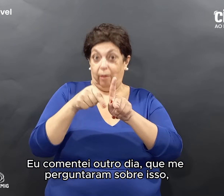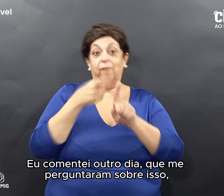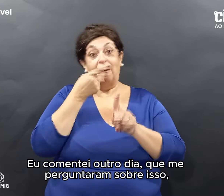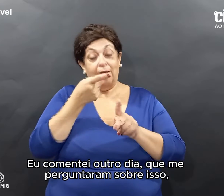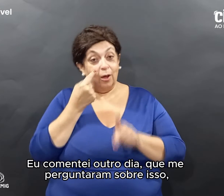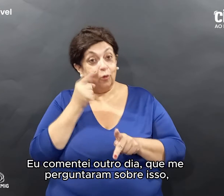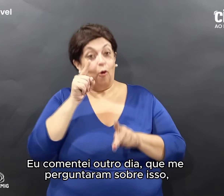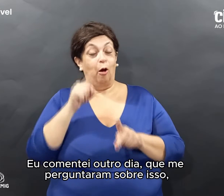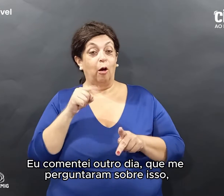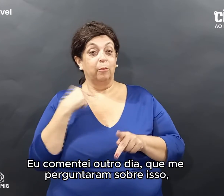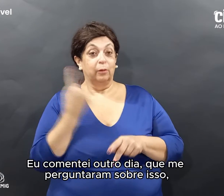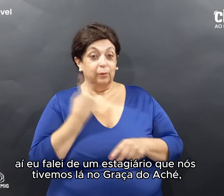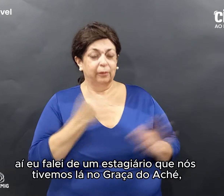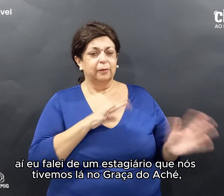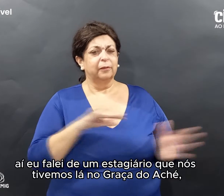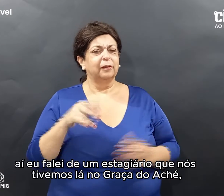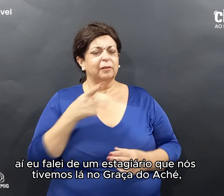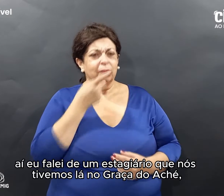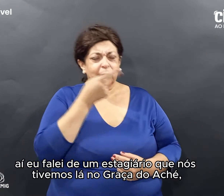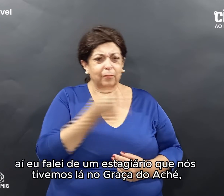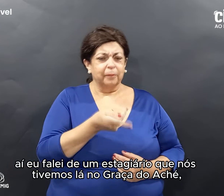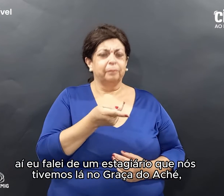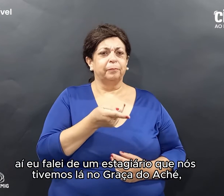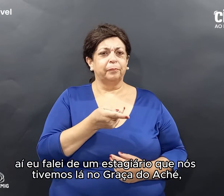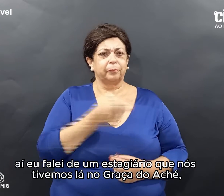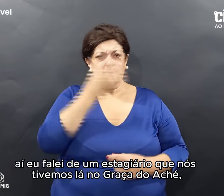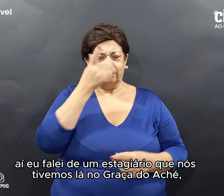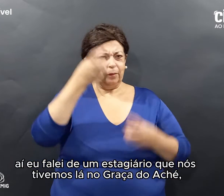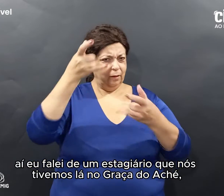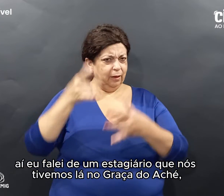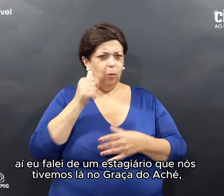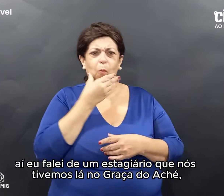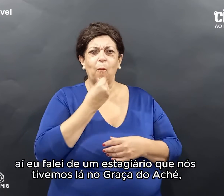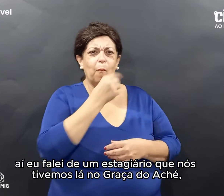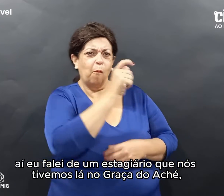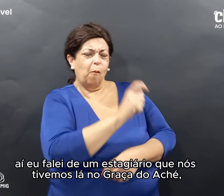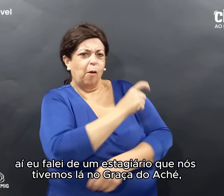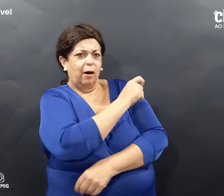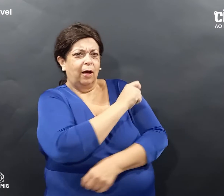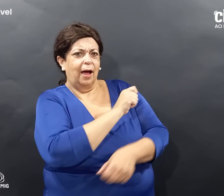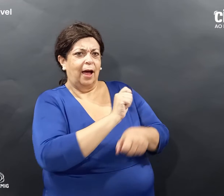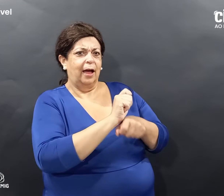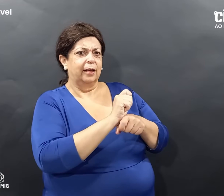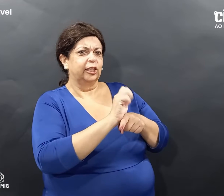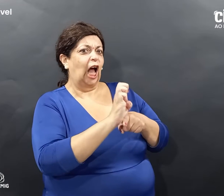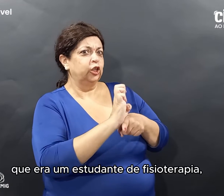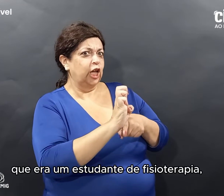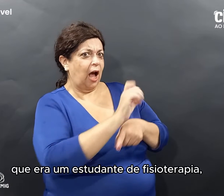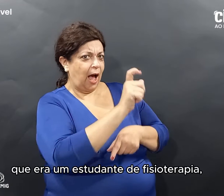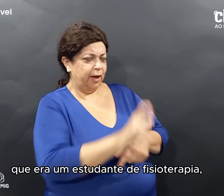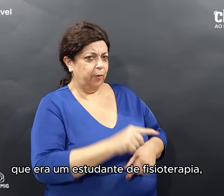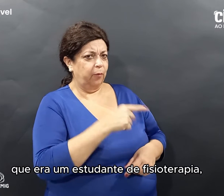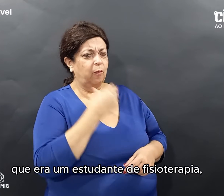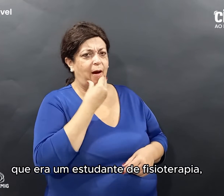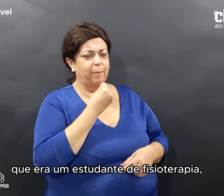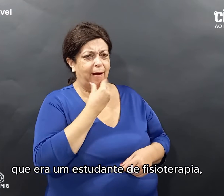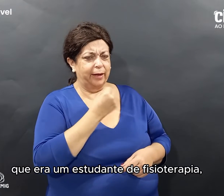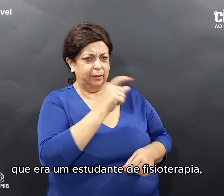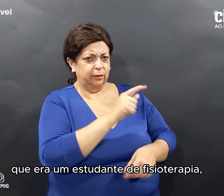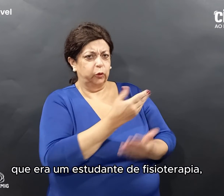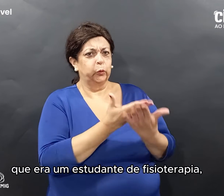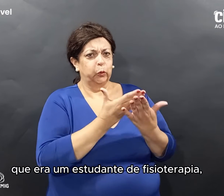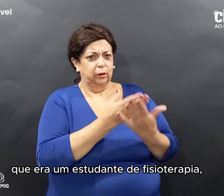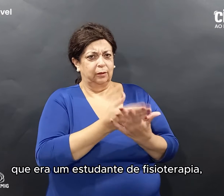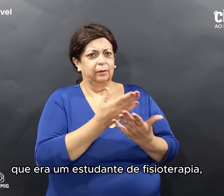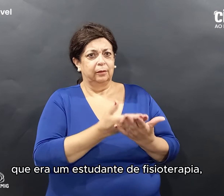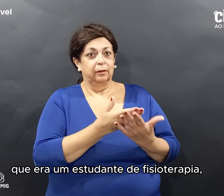dia, né, que me perguntaram sobre isso, aí eu falei de um estagiário que nós tivemos lá no Graça do Axé, que era um